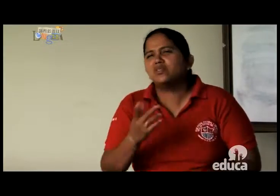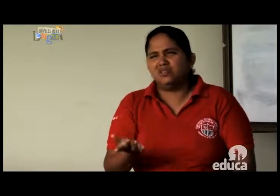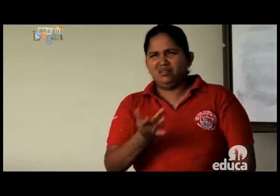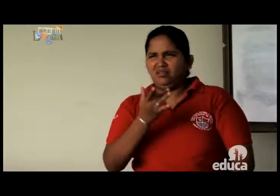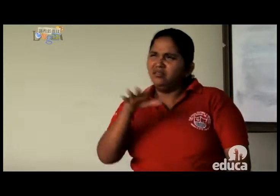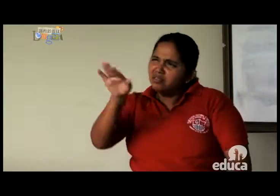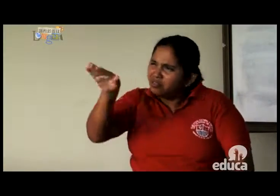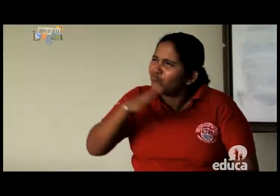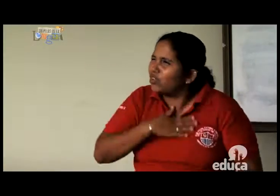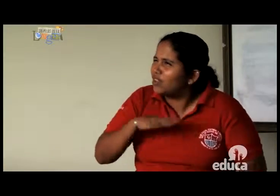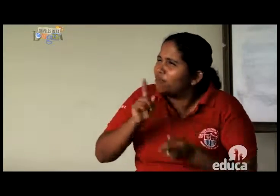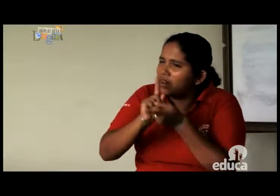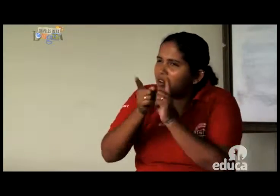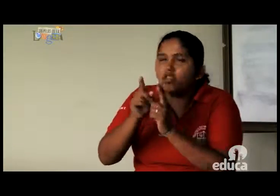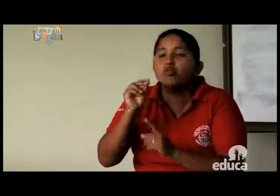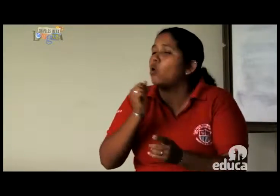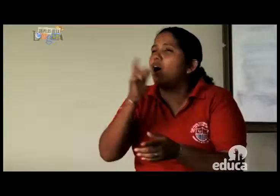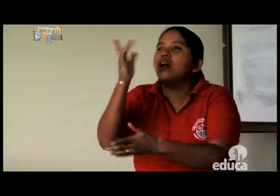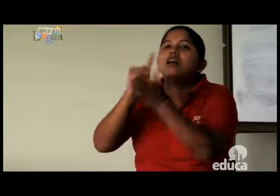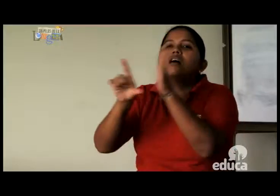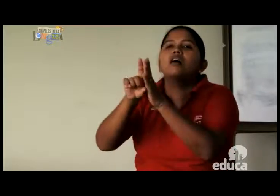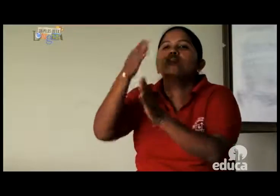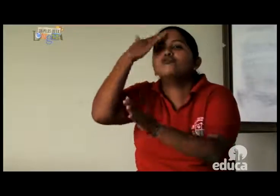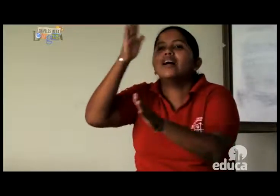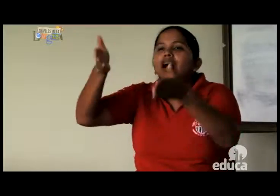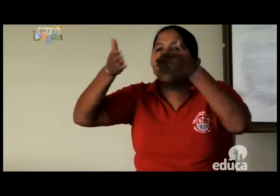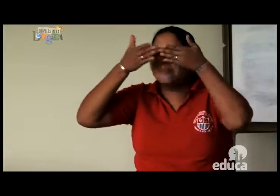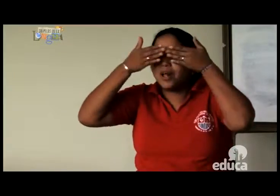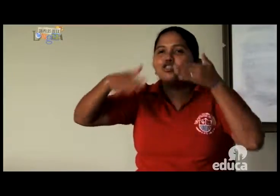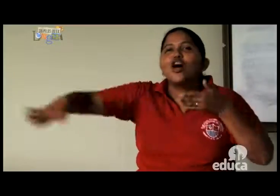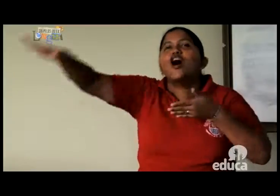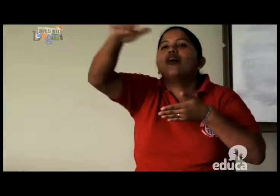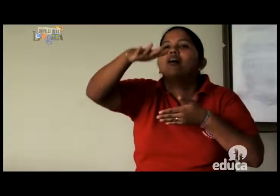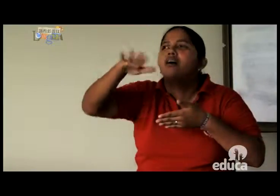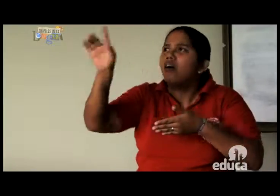muda. No me gusta que me digan que soy una persona muda.